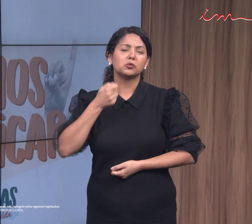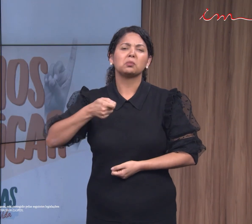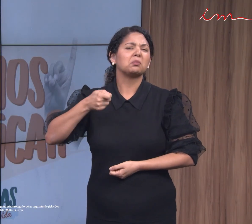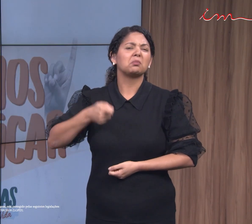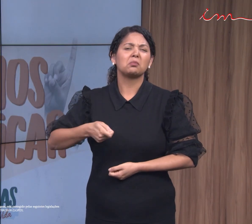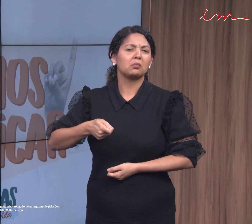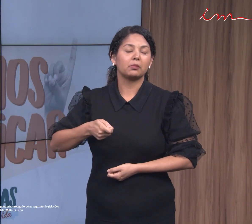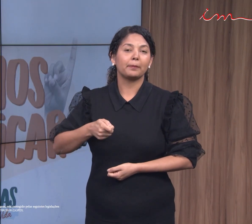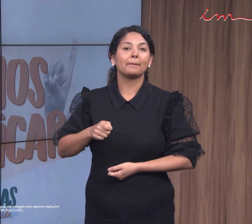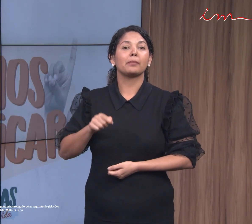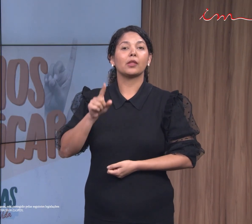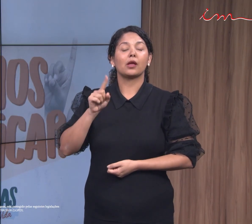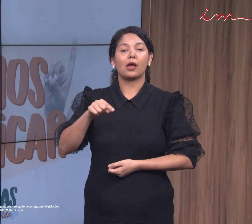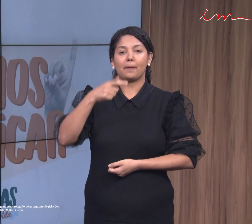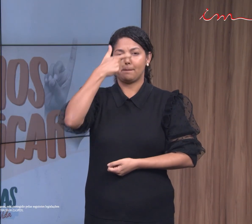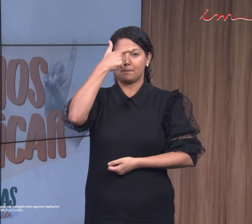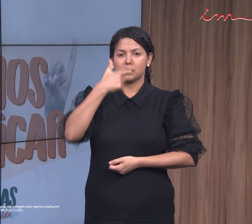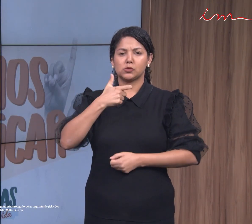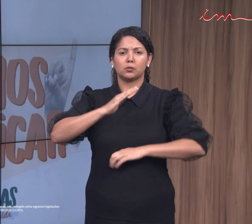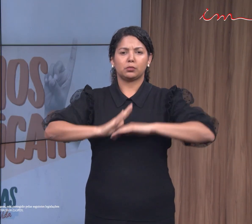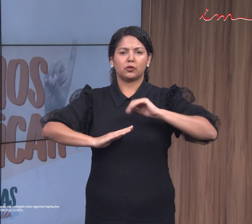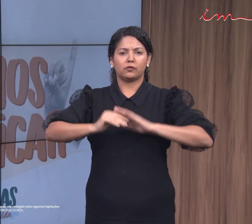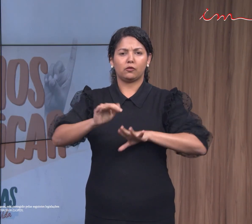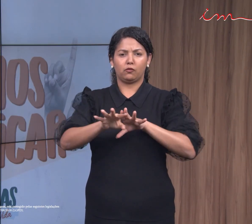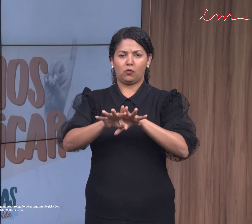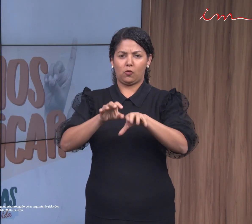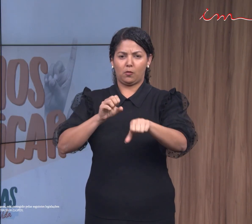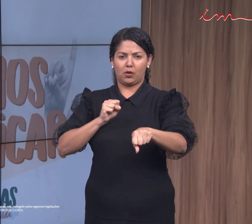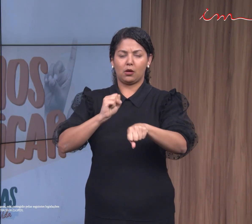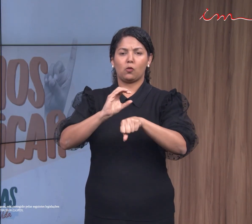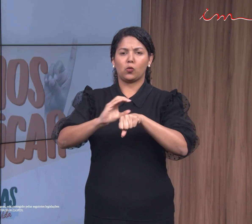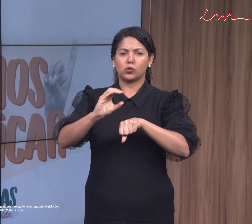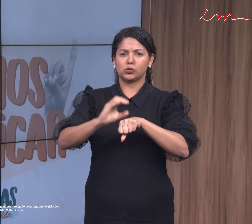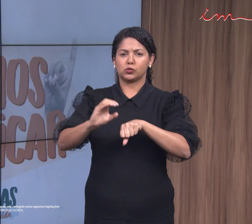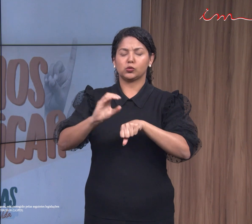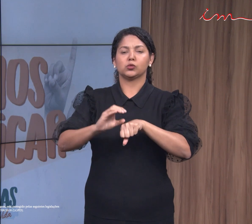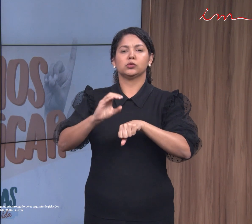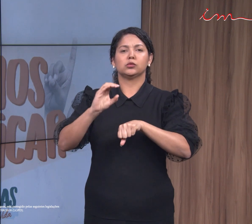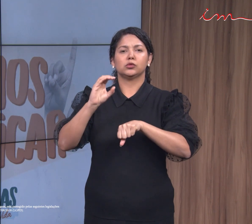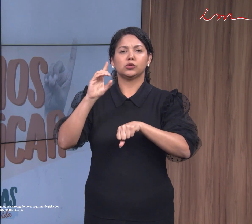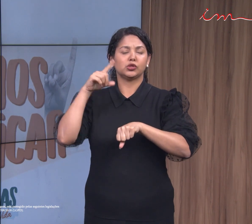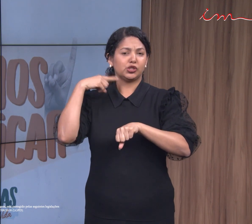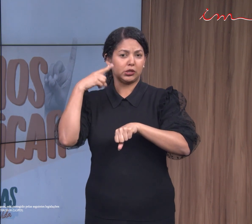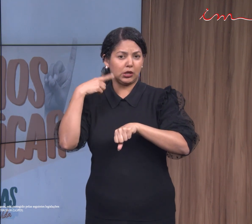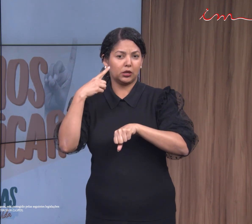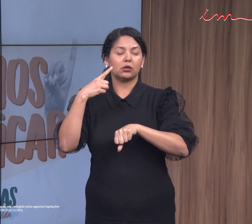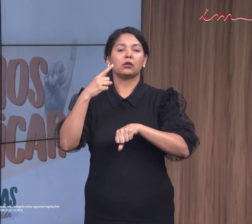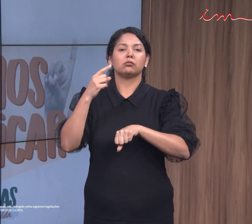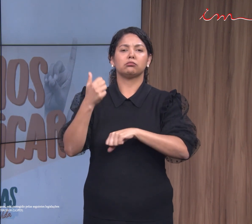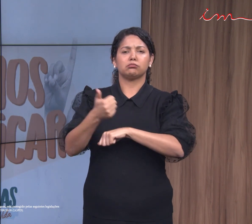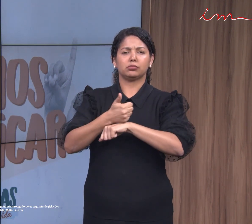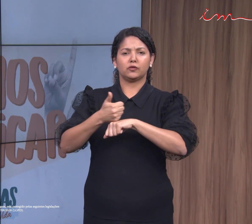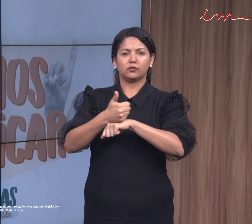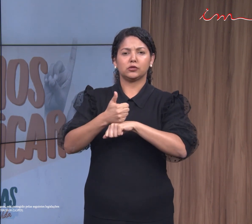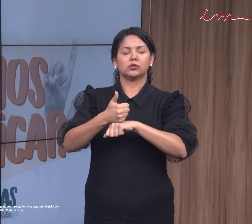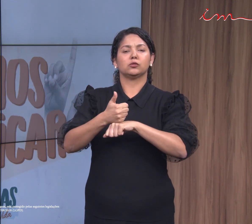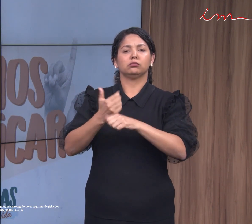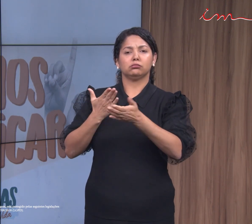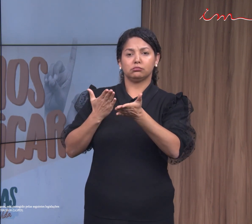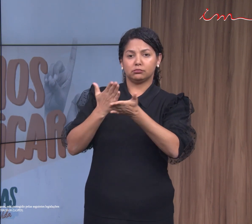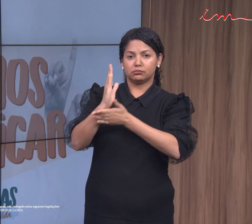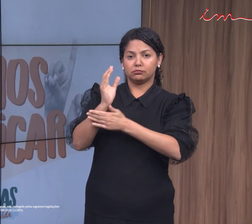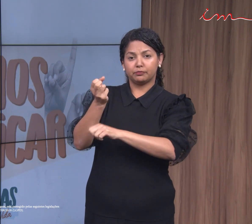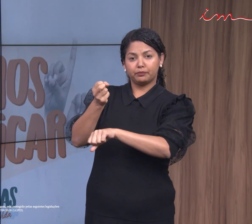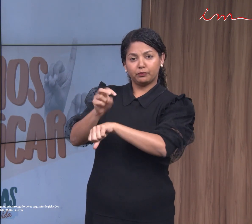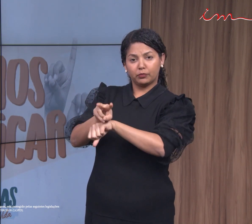Esse sinal para juiz, em qual contexto seria? Eu sou um profissional, a qual me formei em